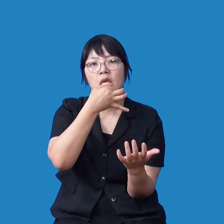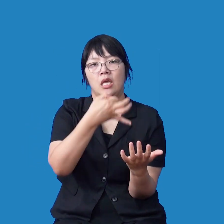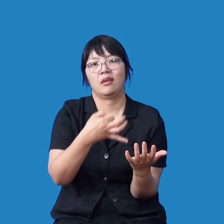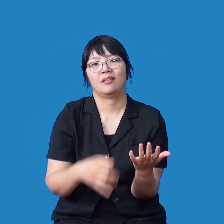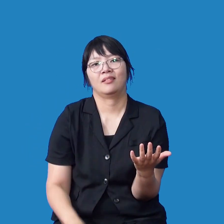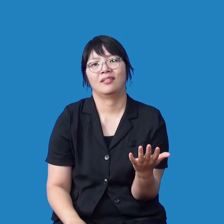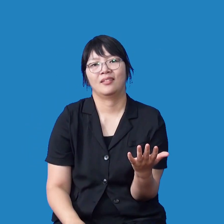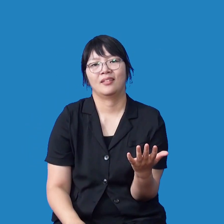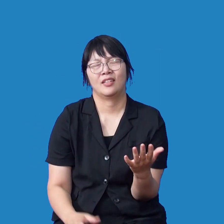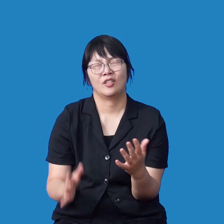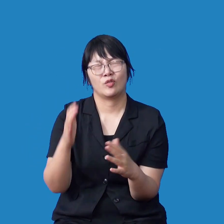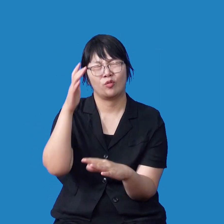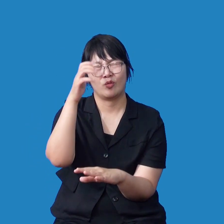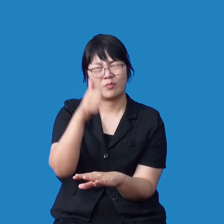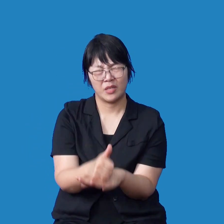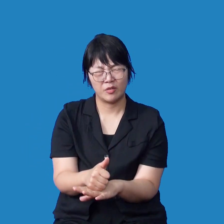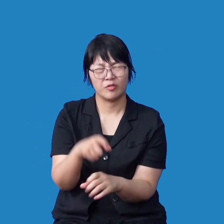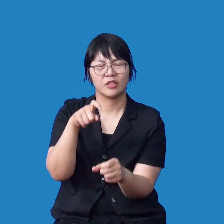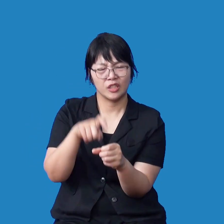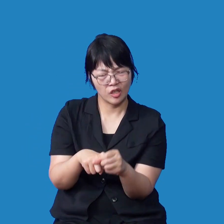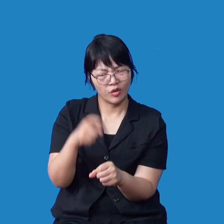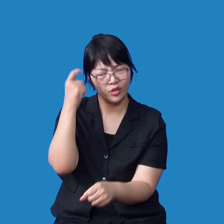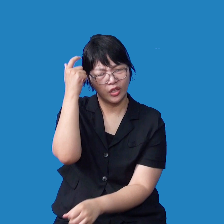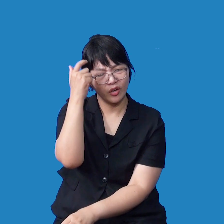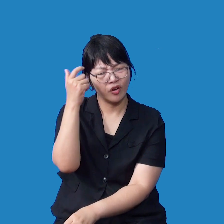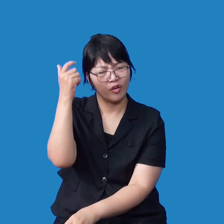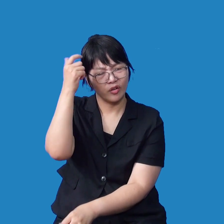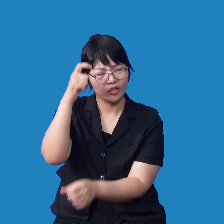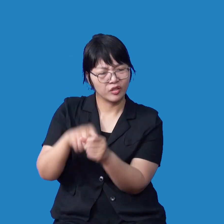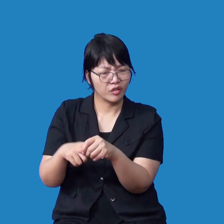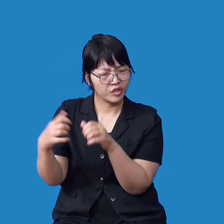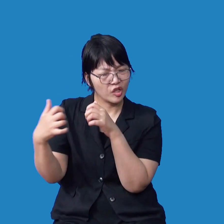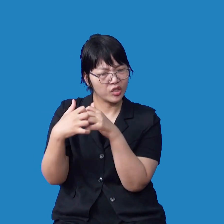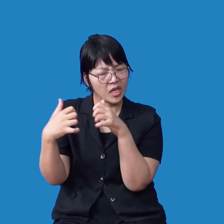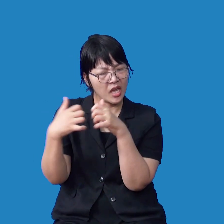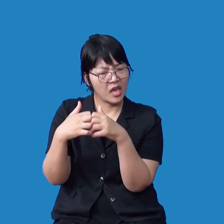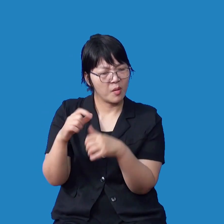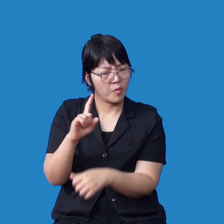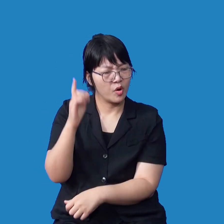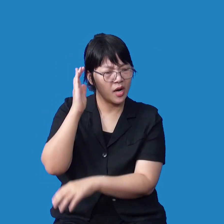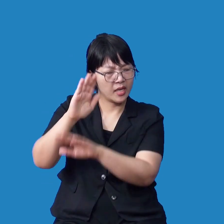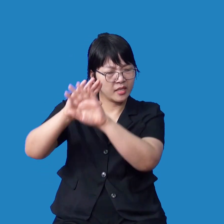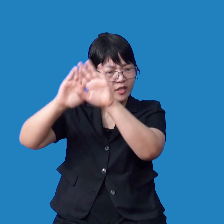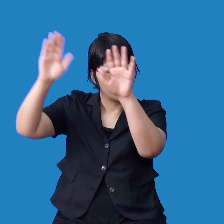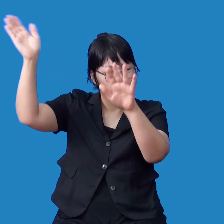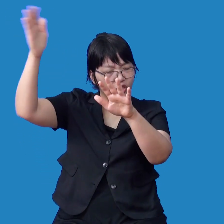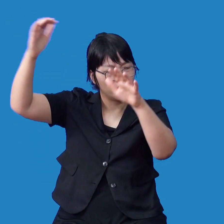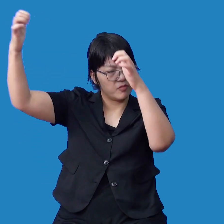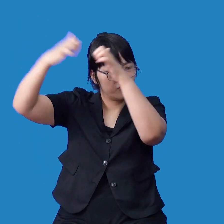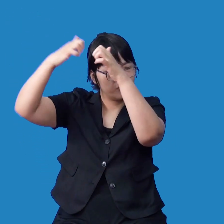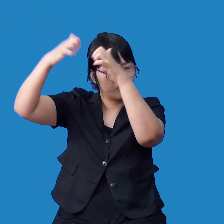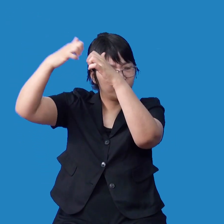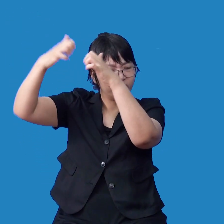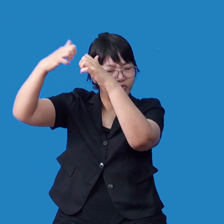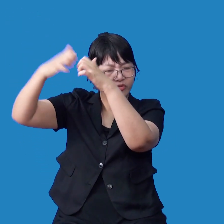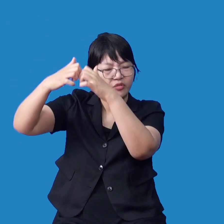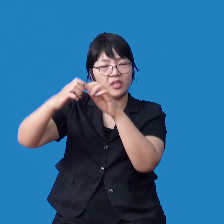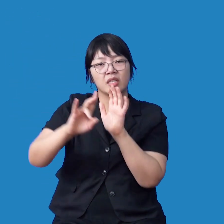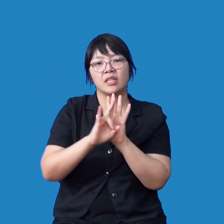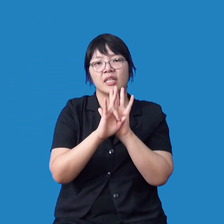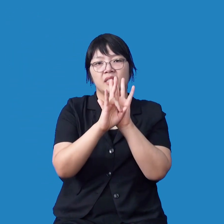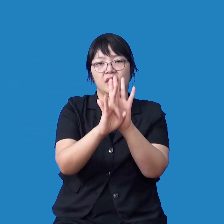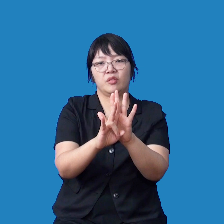있습니다. 종말론적 영적 전쟁. 이 전쟁은 저 하늘에서 시작된 전쟁입니다.